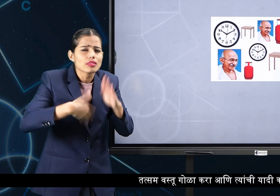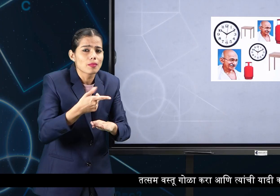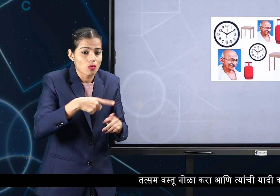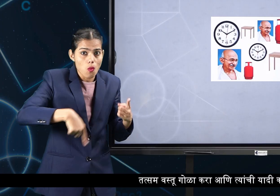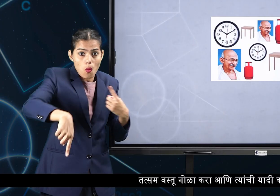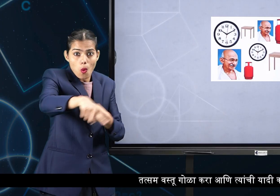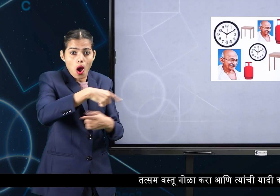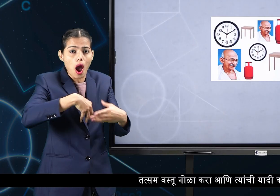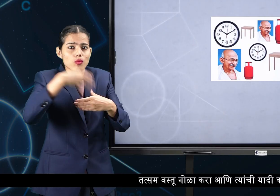करा.